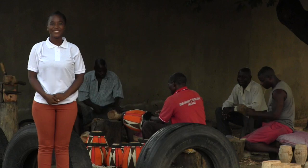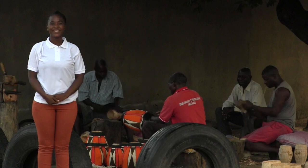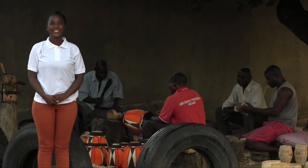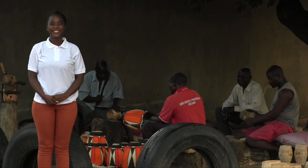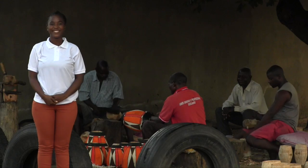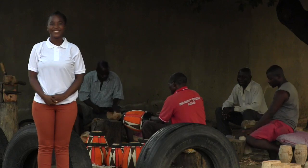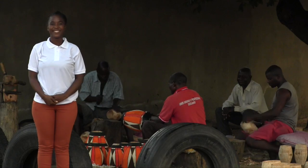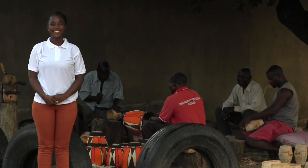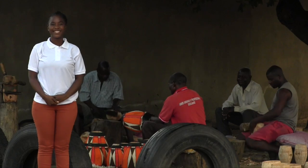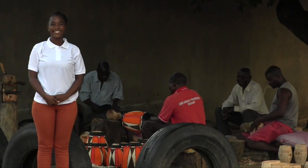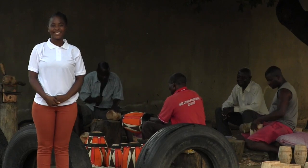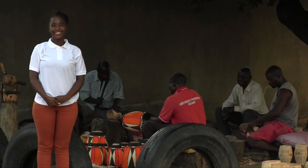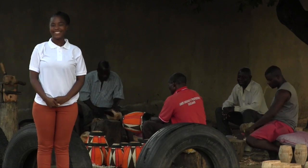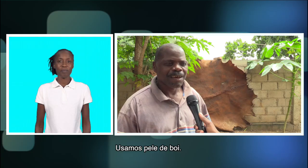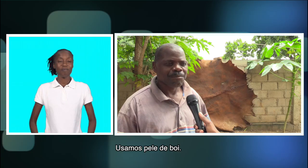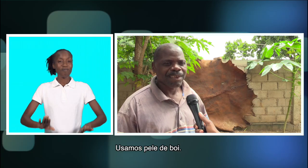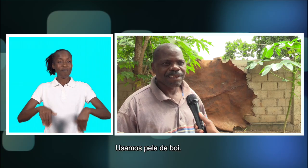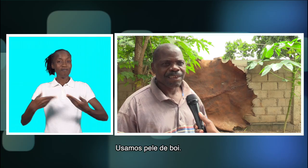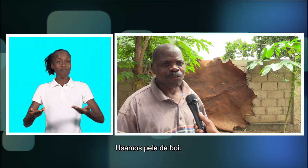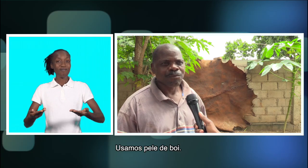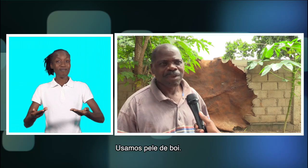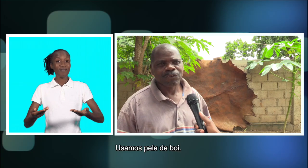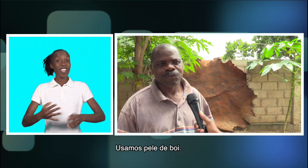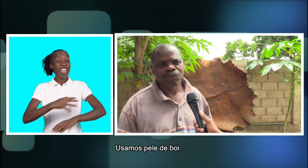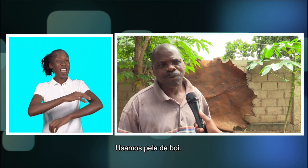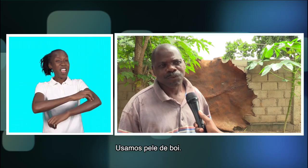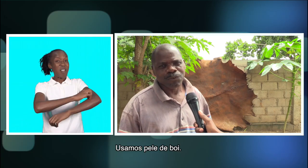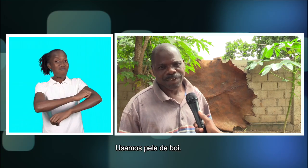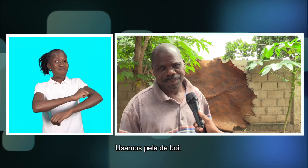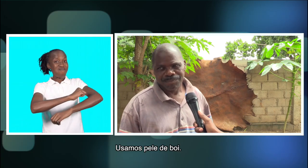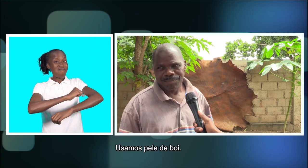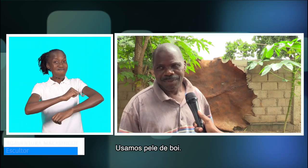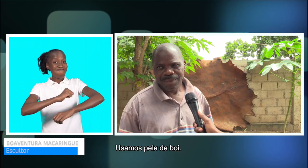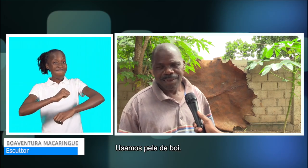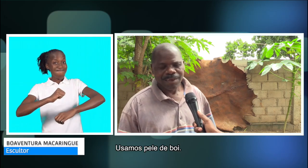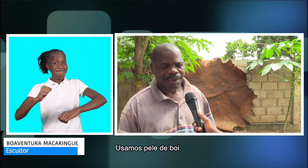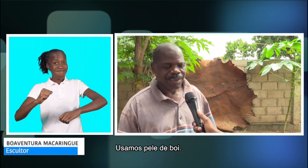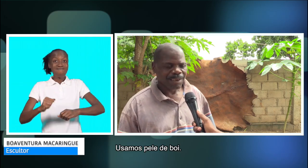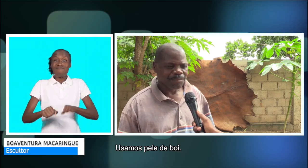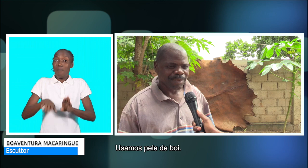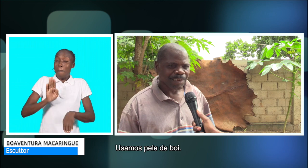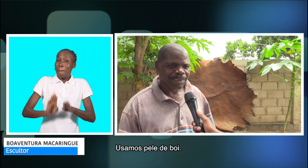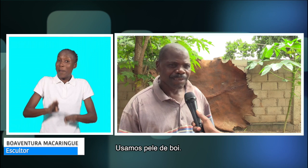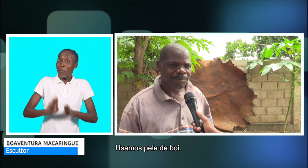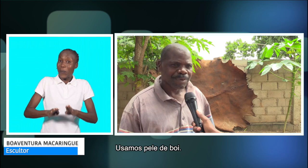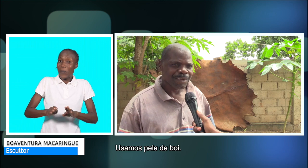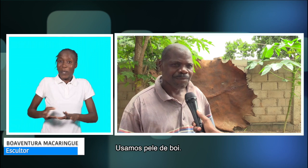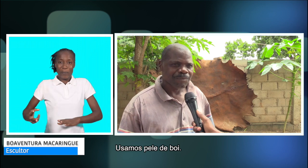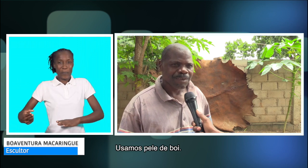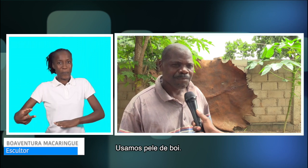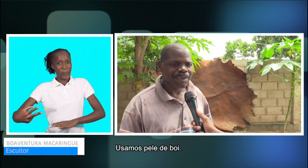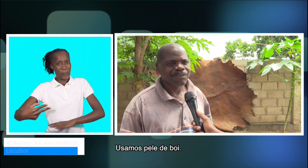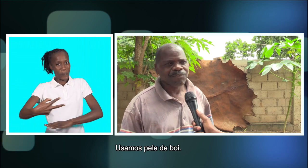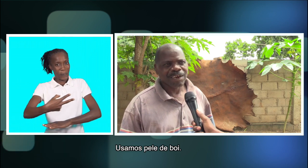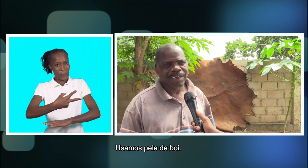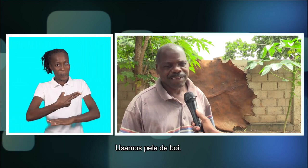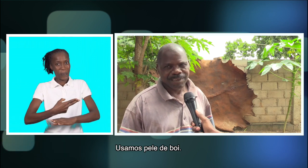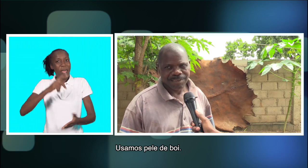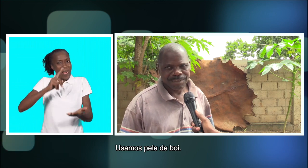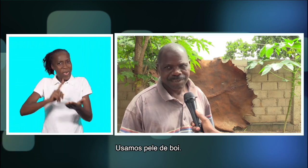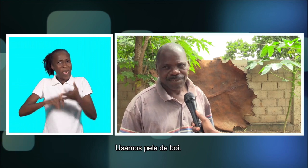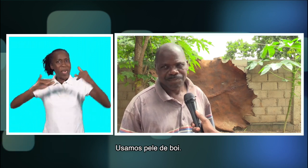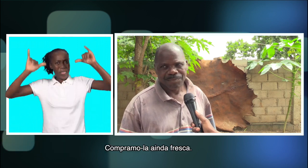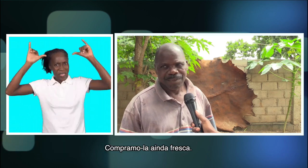transformado neste símbolo de manifestação cultural. A completa o nosso batuque. Aquela pele aí apanhamos é pele de